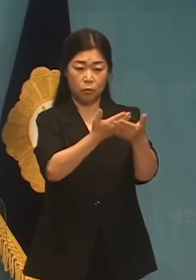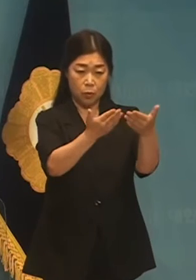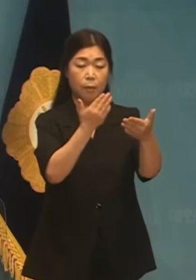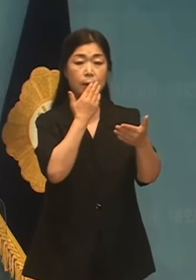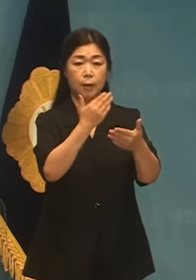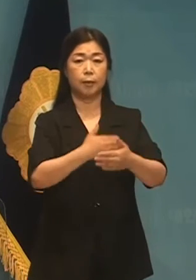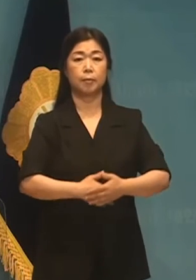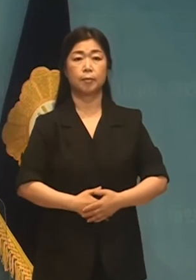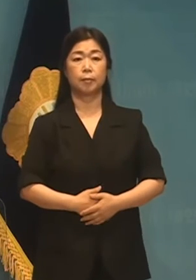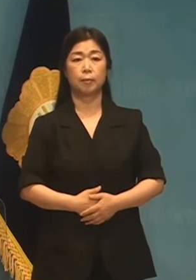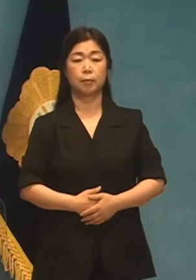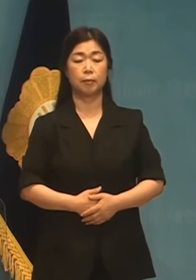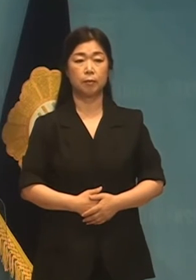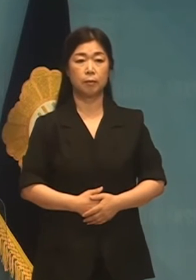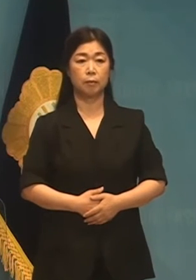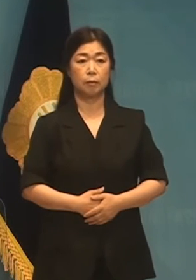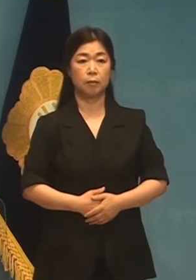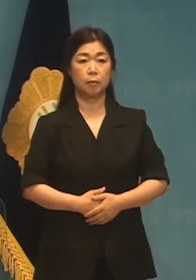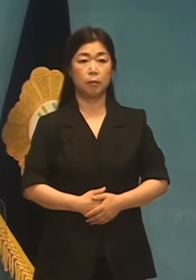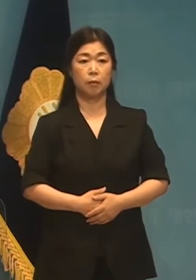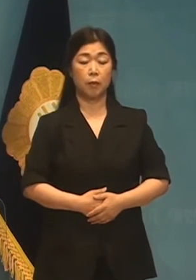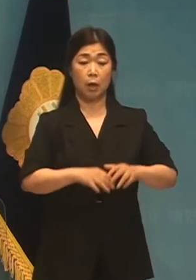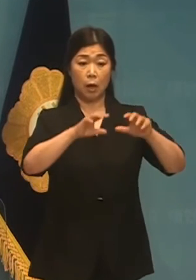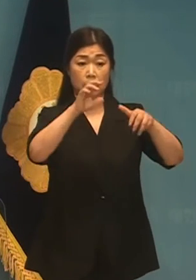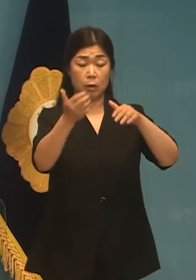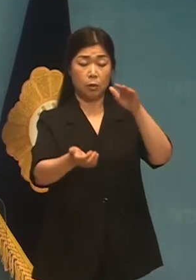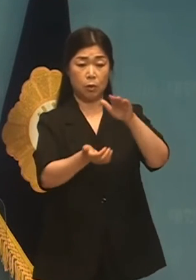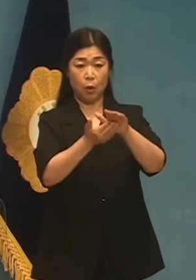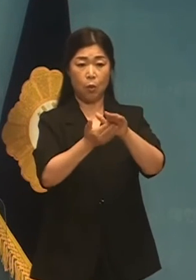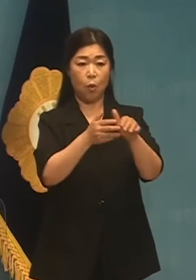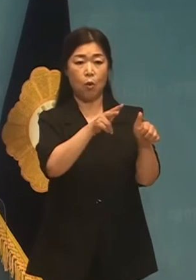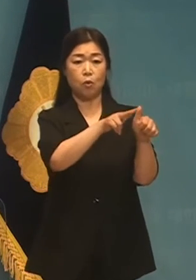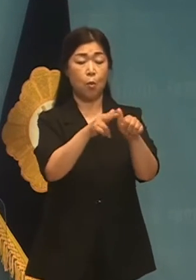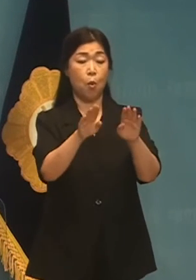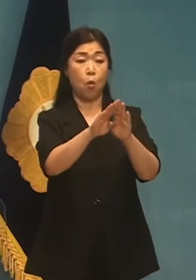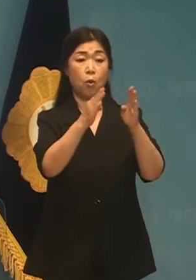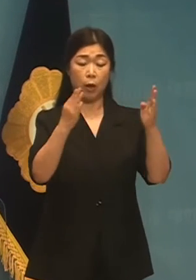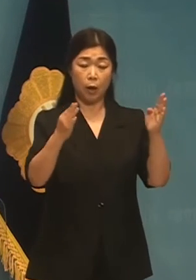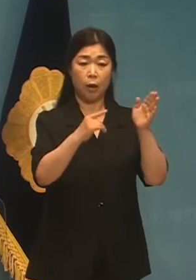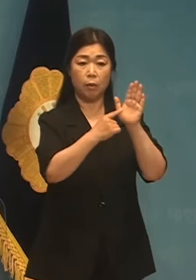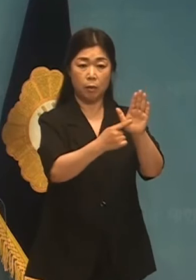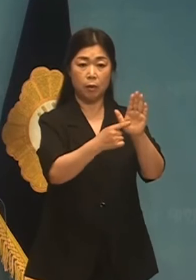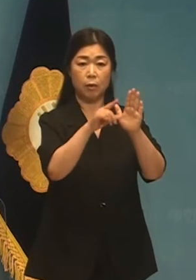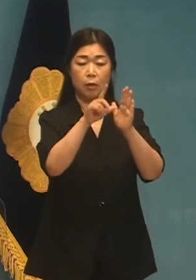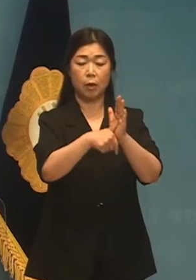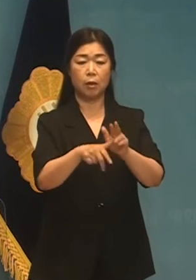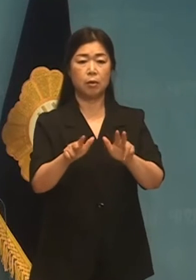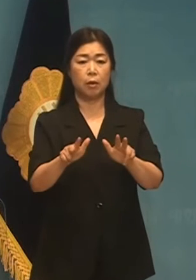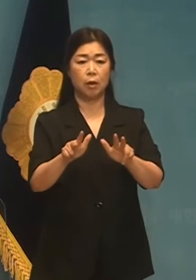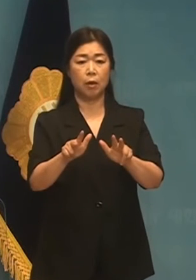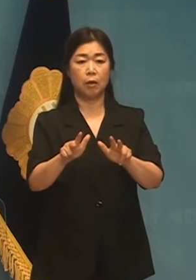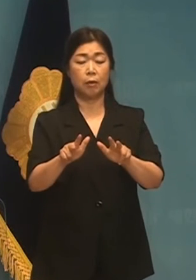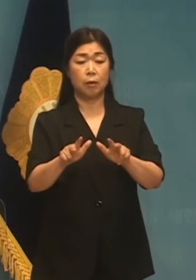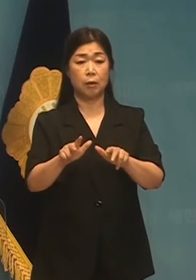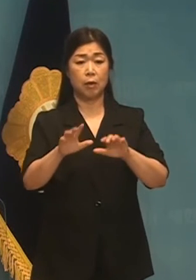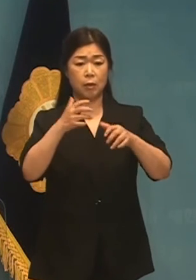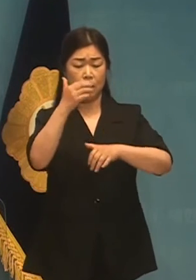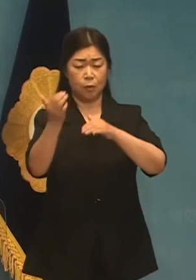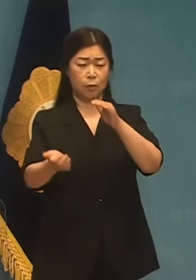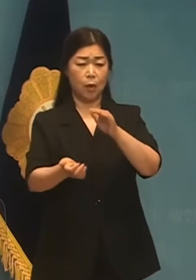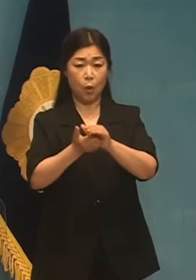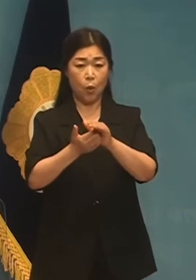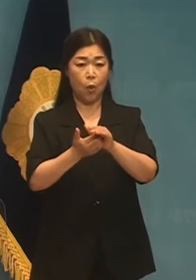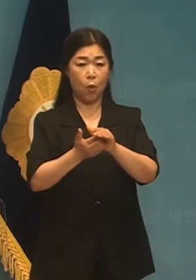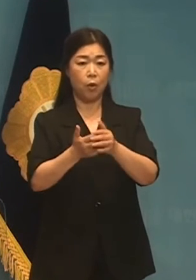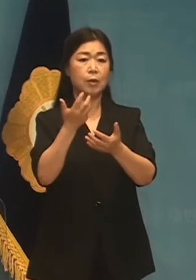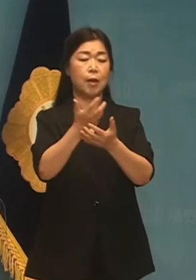있게 될 것입니다. 세계 최고의 정보 공개 정부에서 이제 세계 최고의 데이터 공개